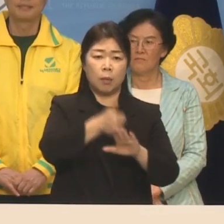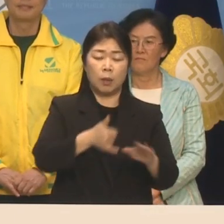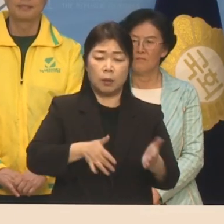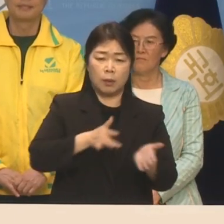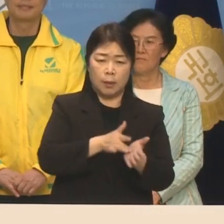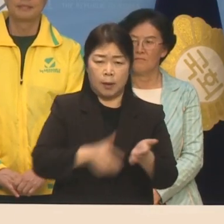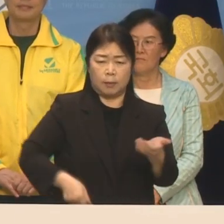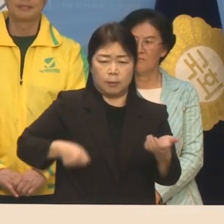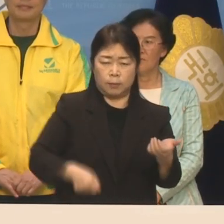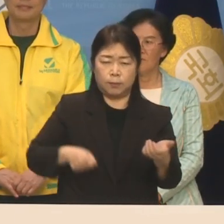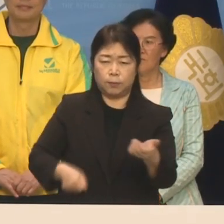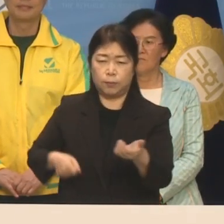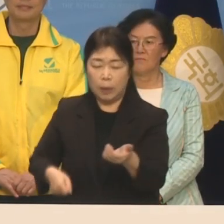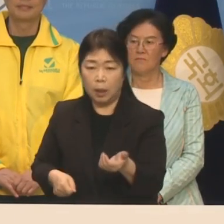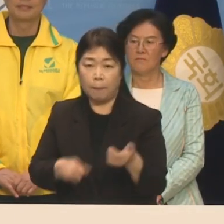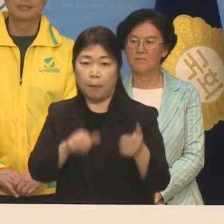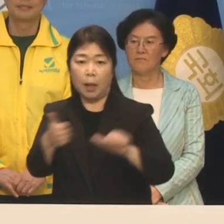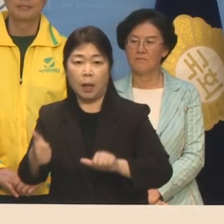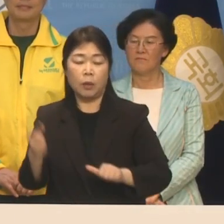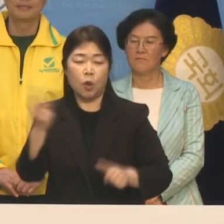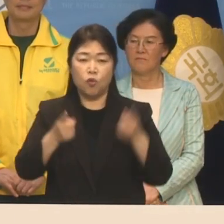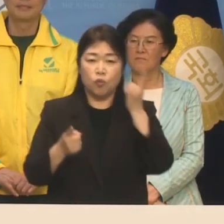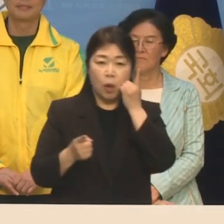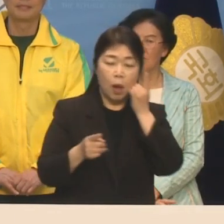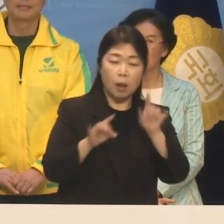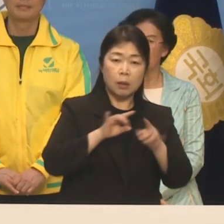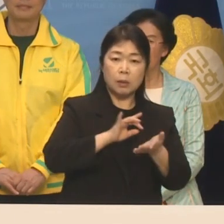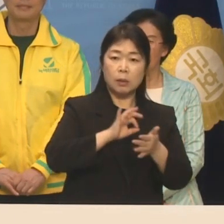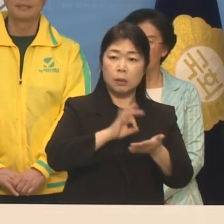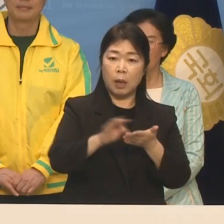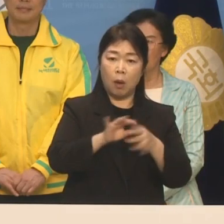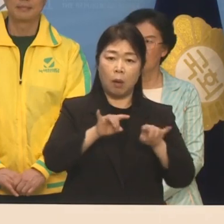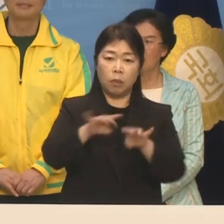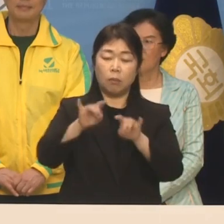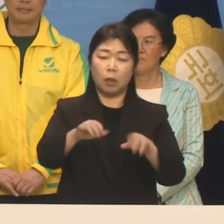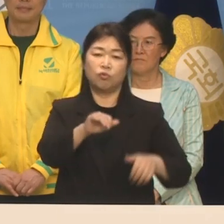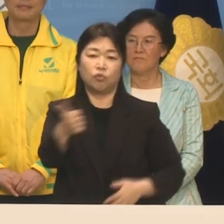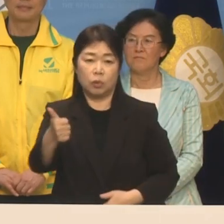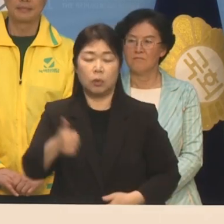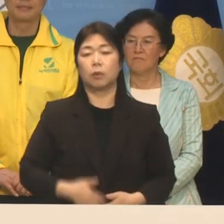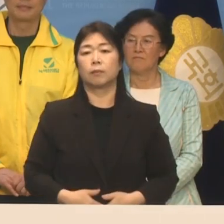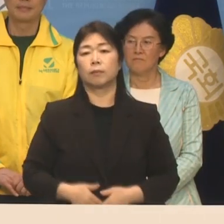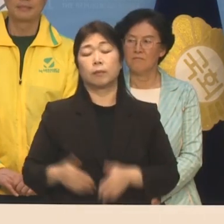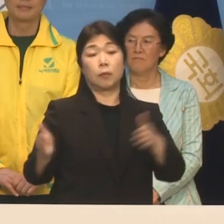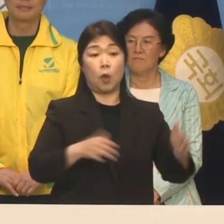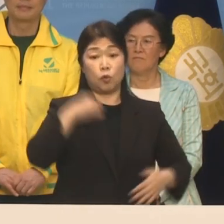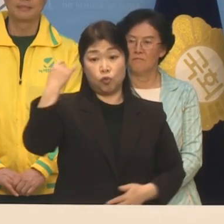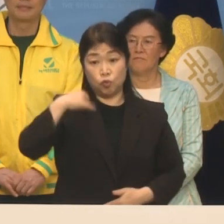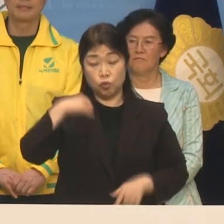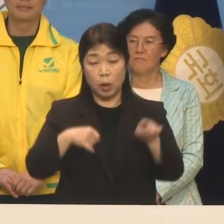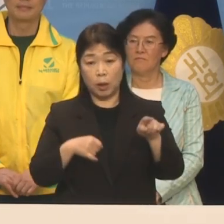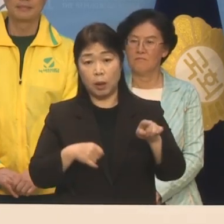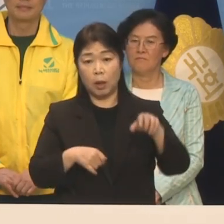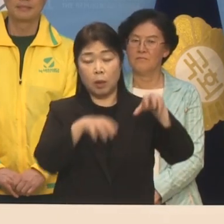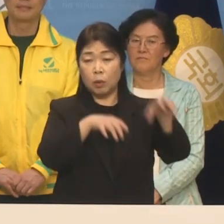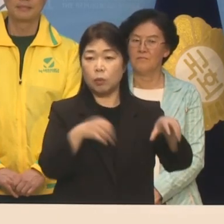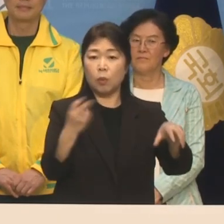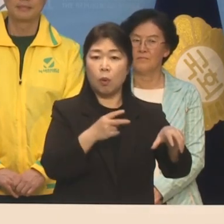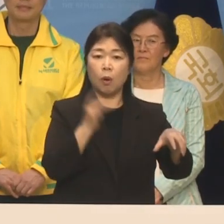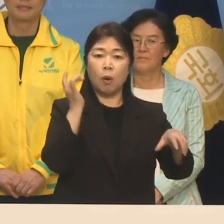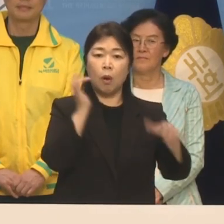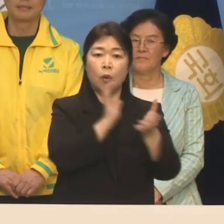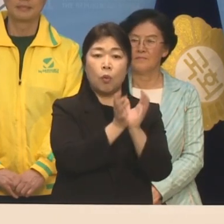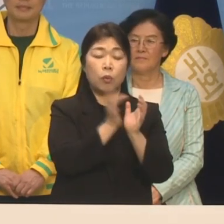있습니다. 중국의 칭하이성 거기도 벌이 거의 반절 죽었습니다. 벌이 지구상에서